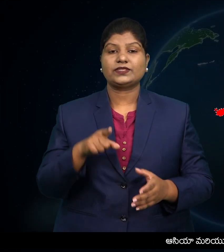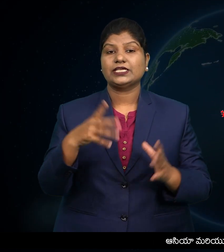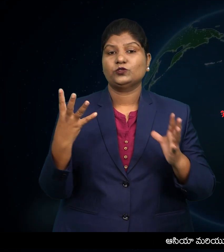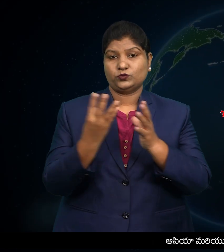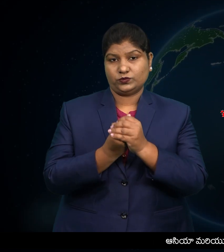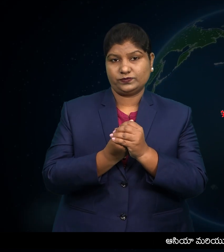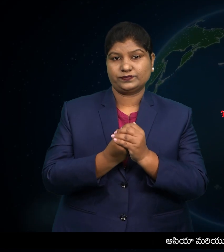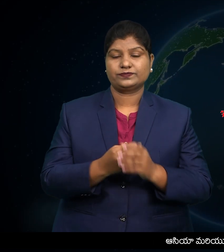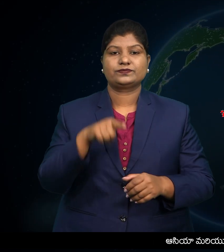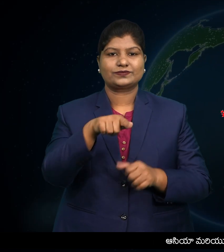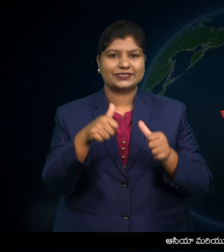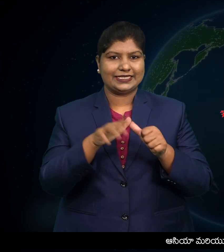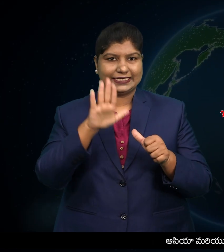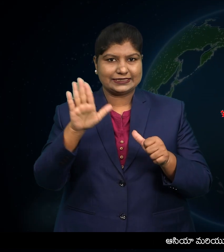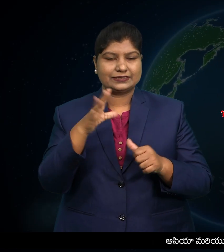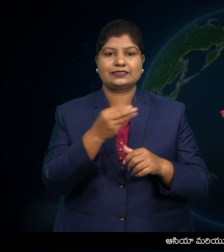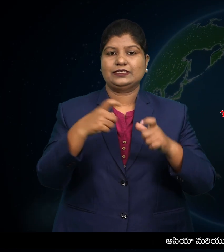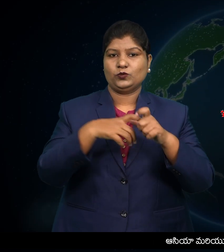ఆసియా మరియు యూరప్ కలిసి యురేషియాగా